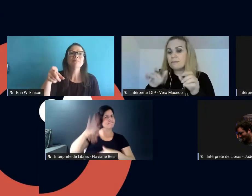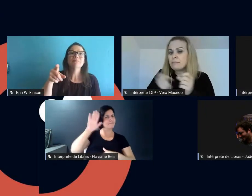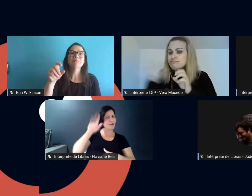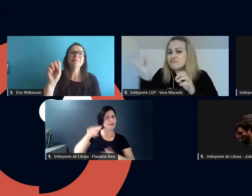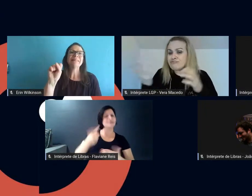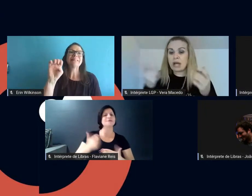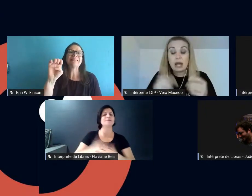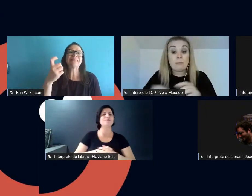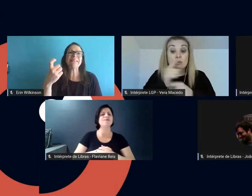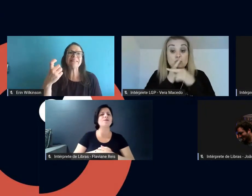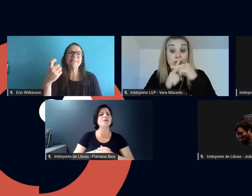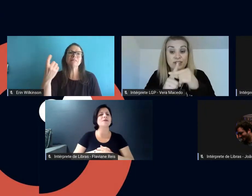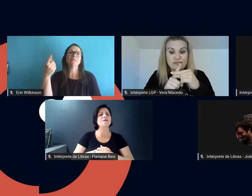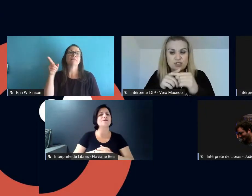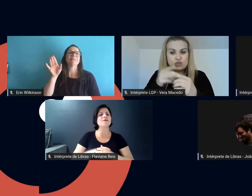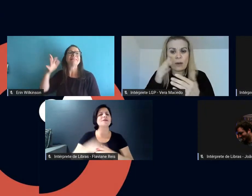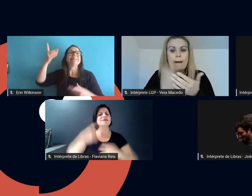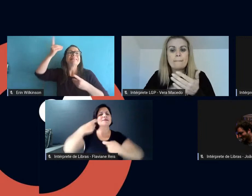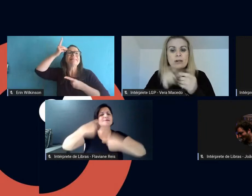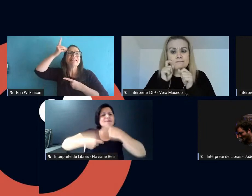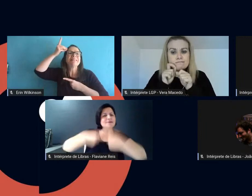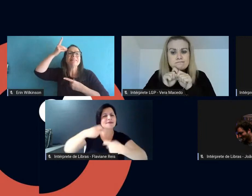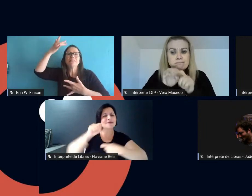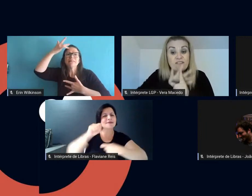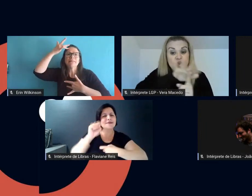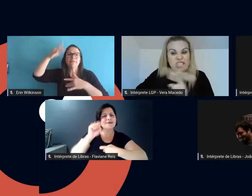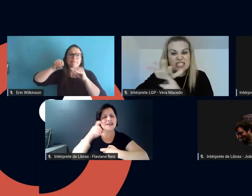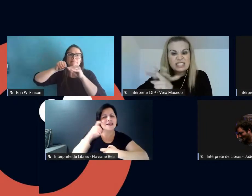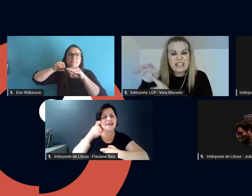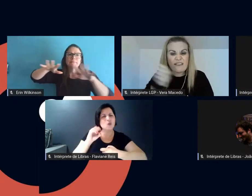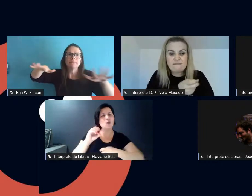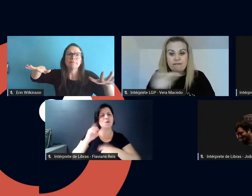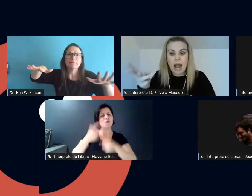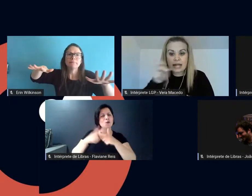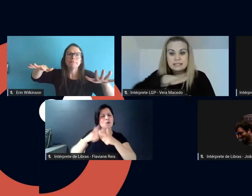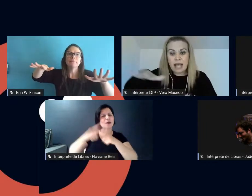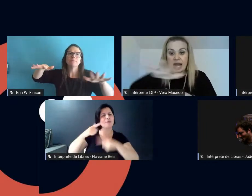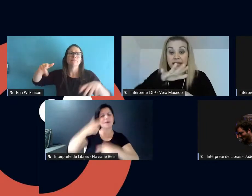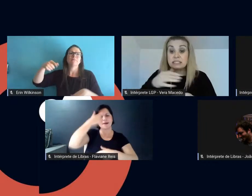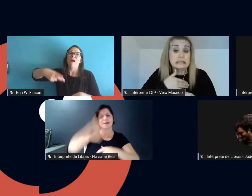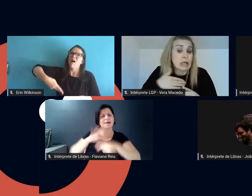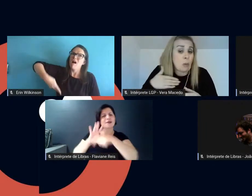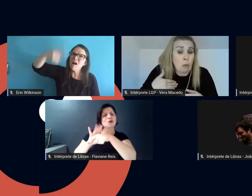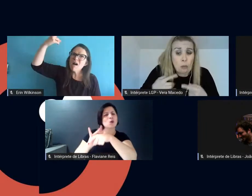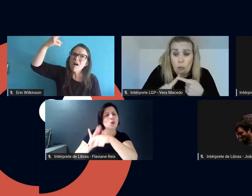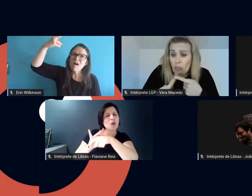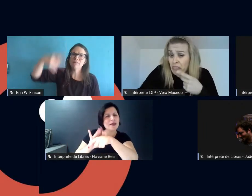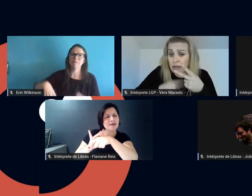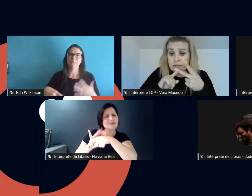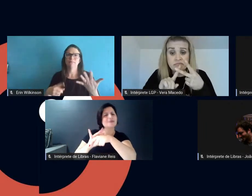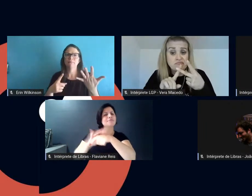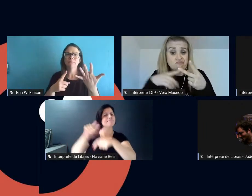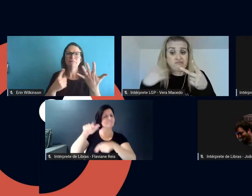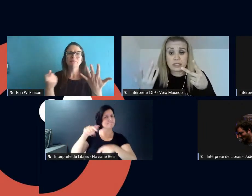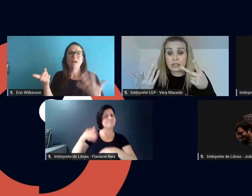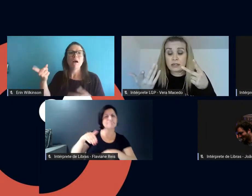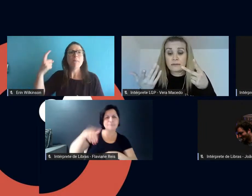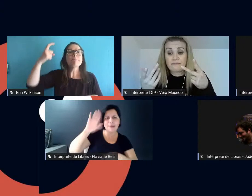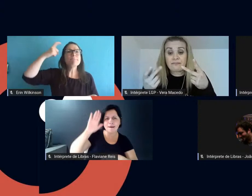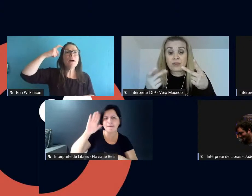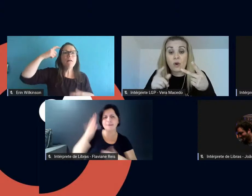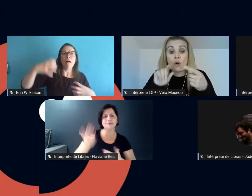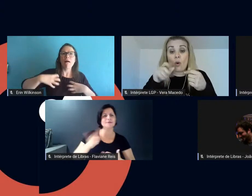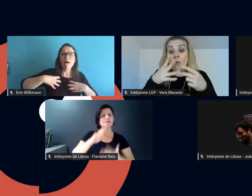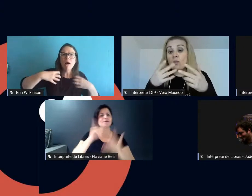em todas em todas as instâncias, quer seja na saúde, quer seja nas questões de